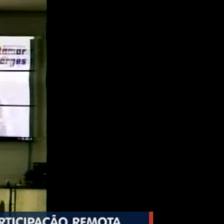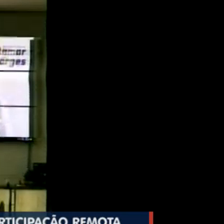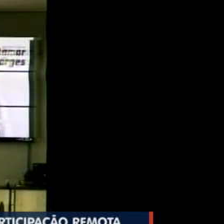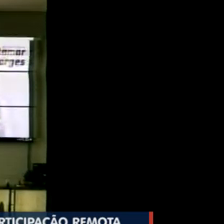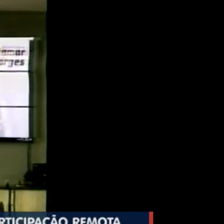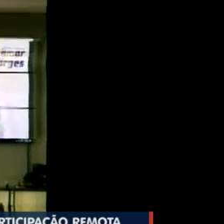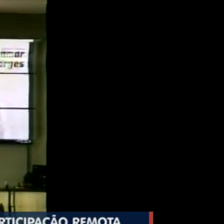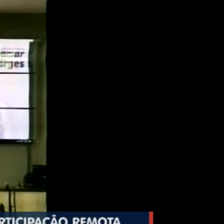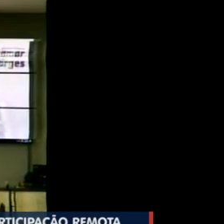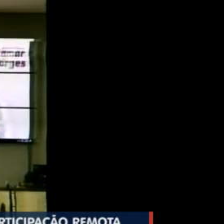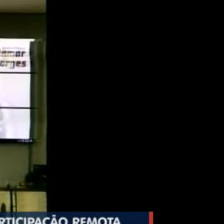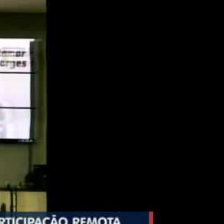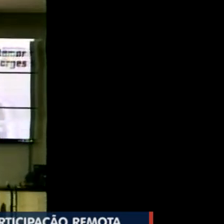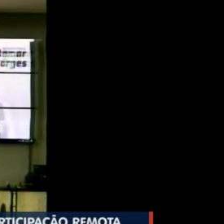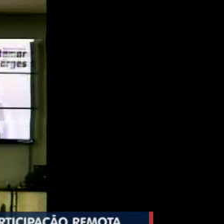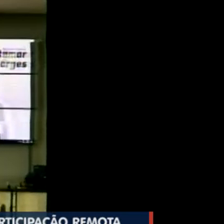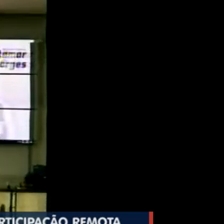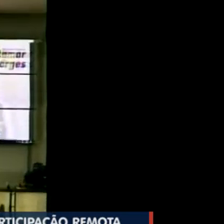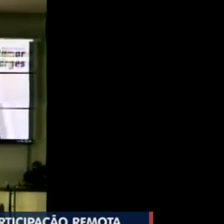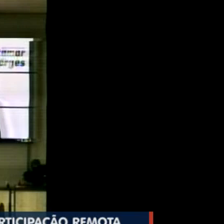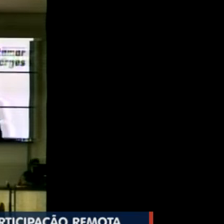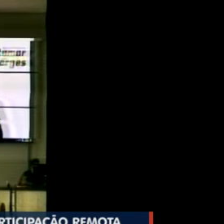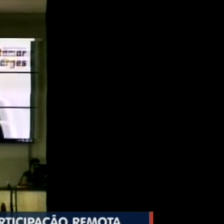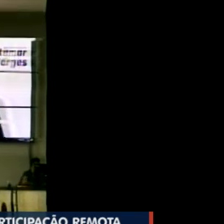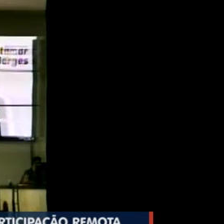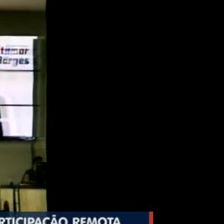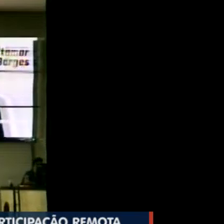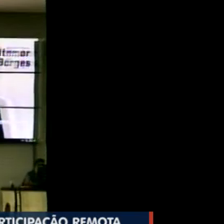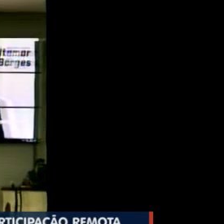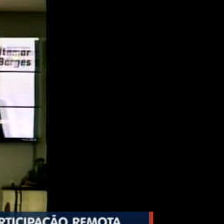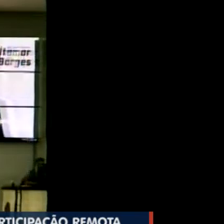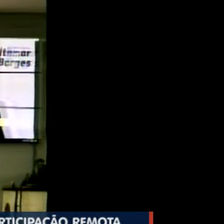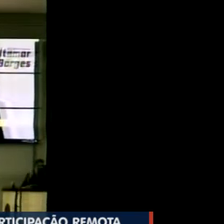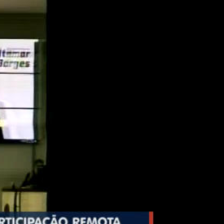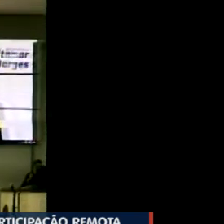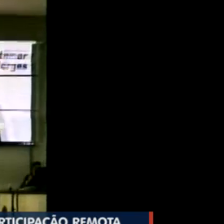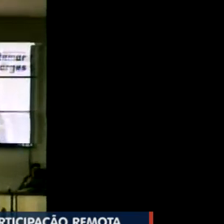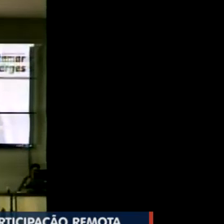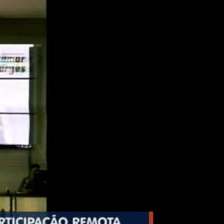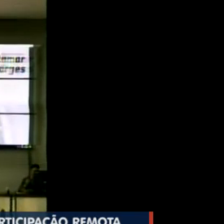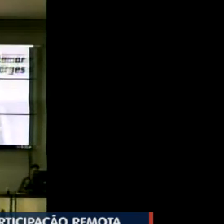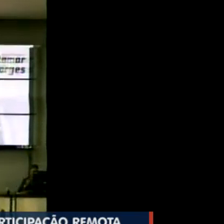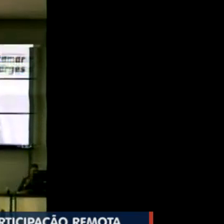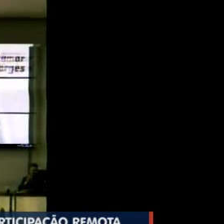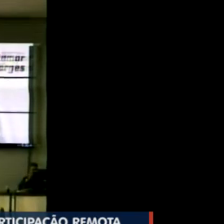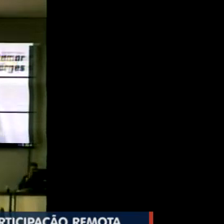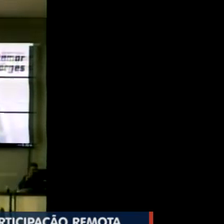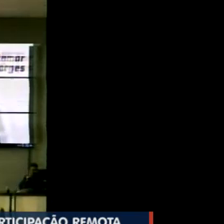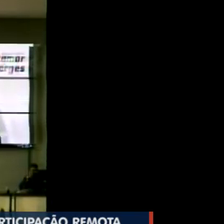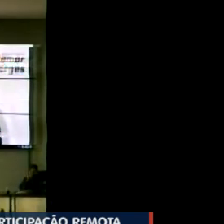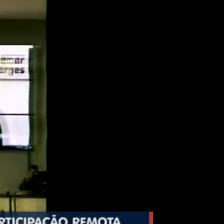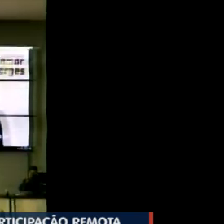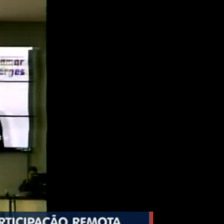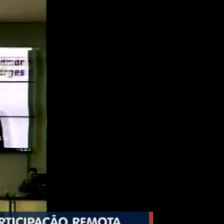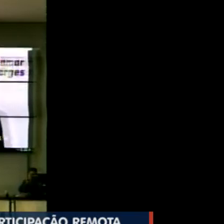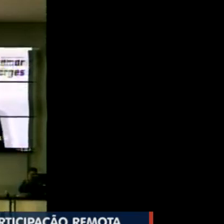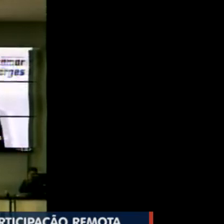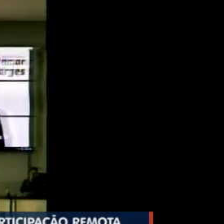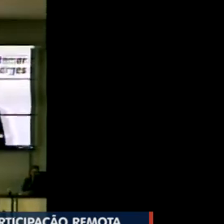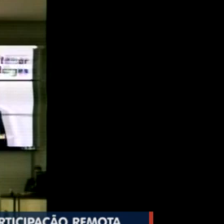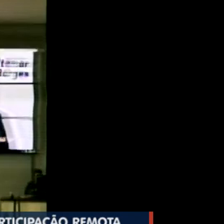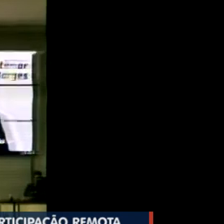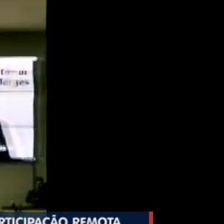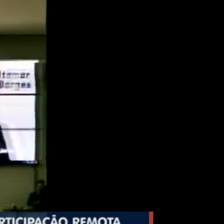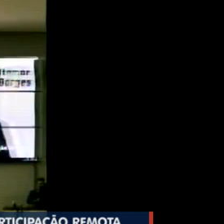muito agora com botando do Pânico e tantos outros investimentos na área da saúde do Social do